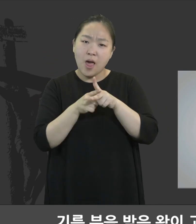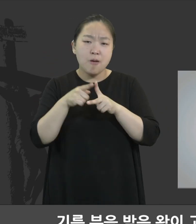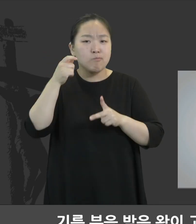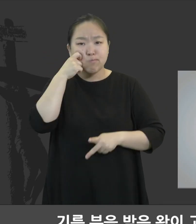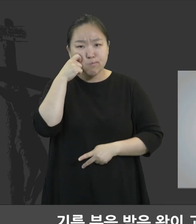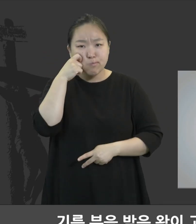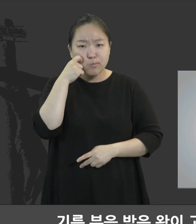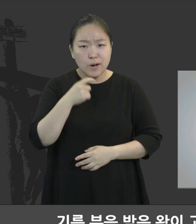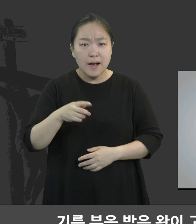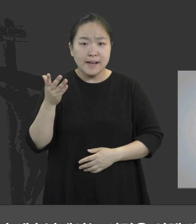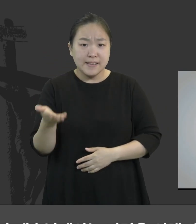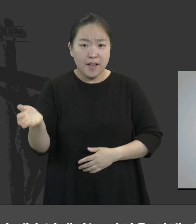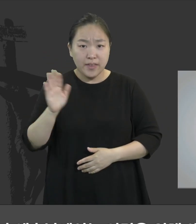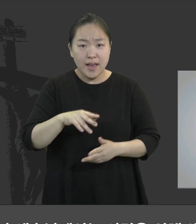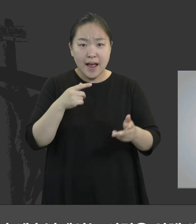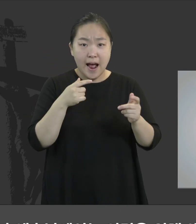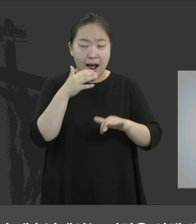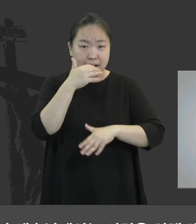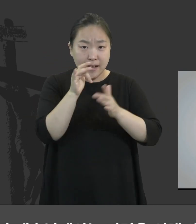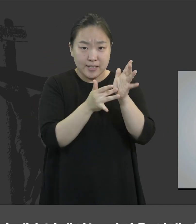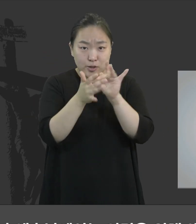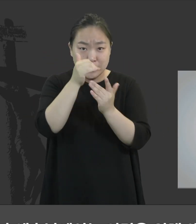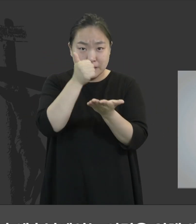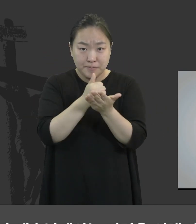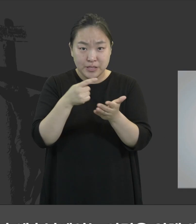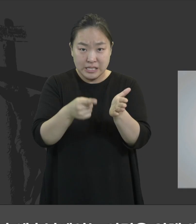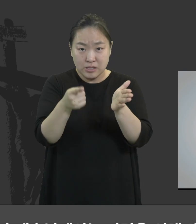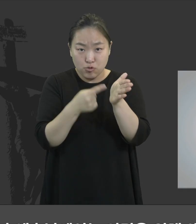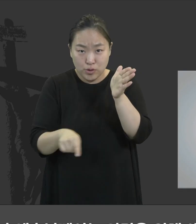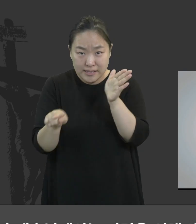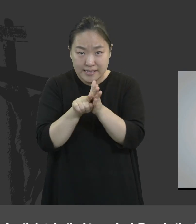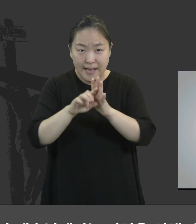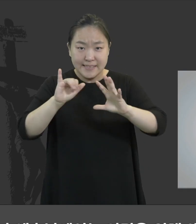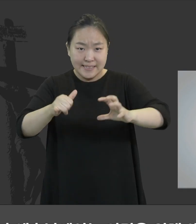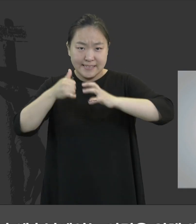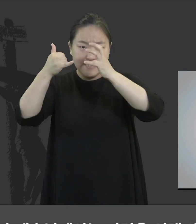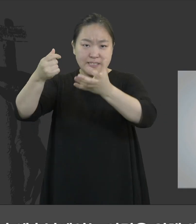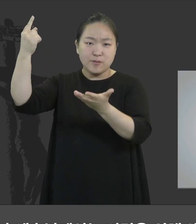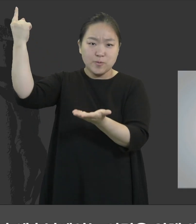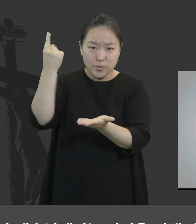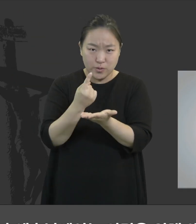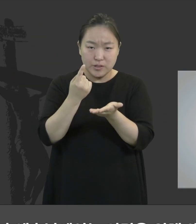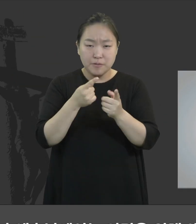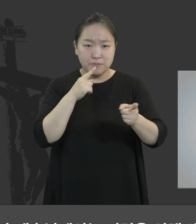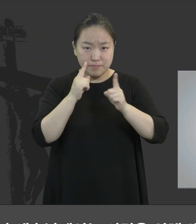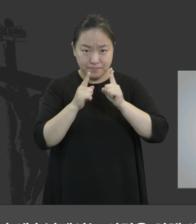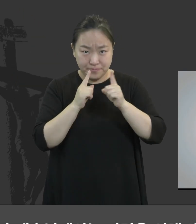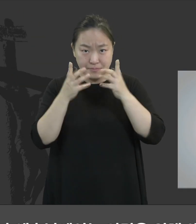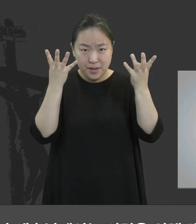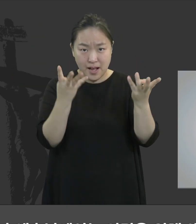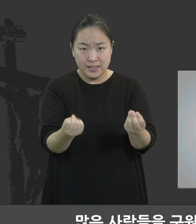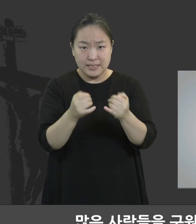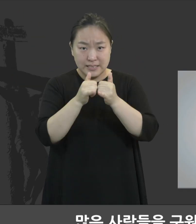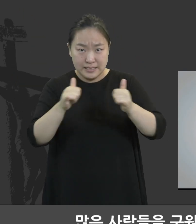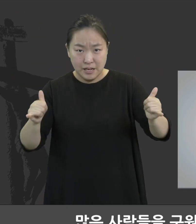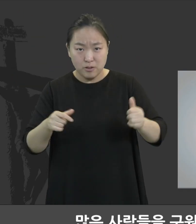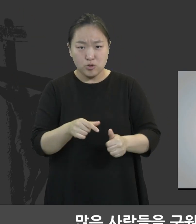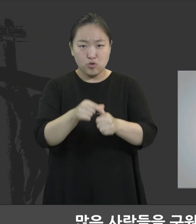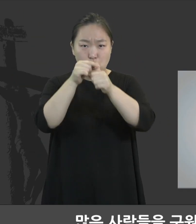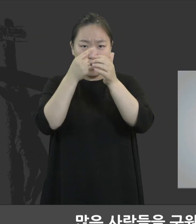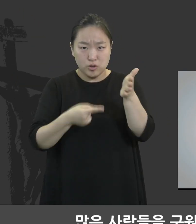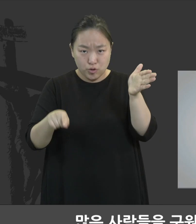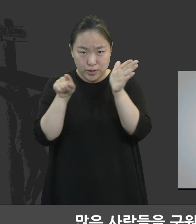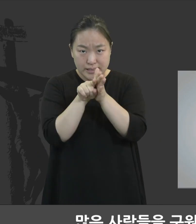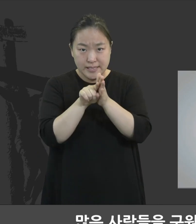수 없었습니다. 그러나 예수님께서는 이것을 위해 세상에 왔다고 말씀하십니다. 많은